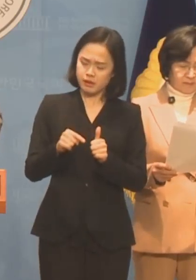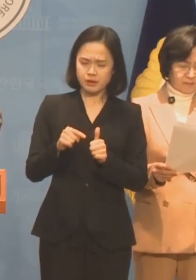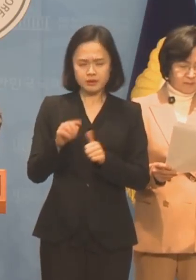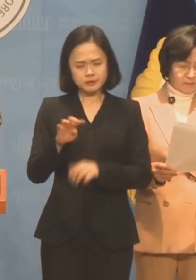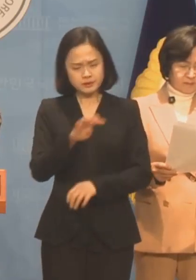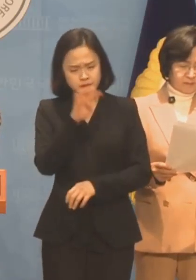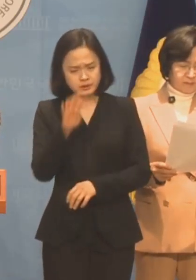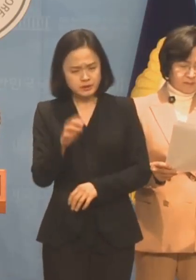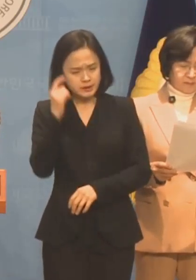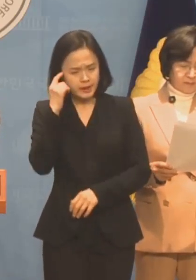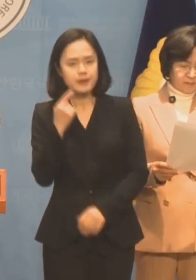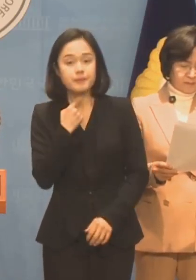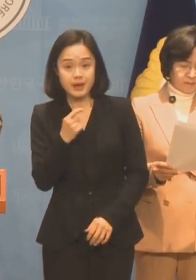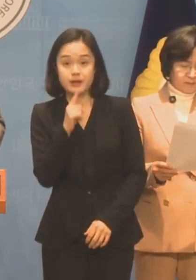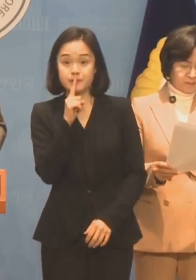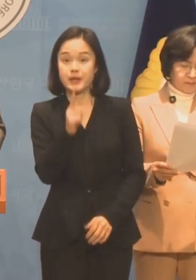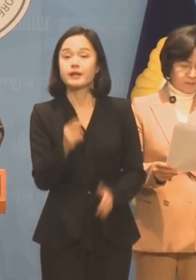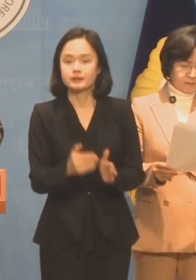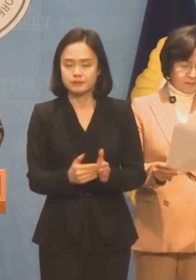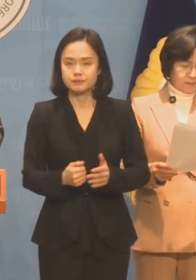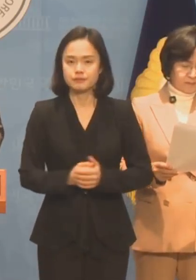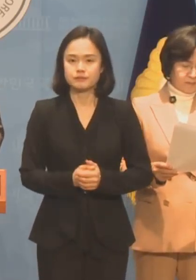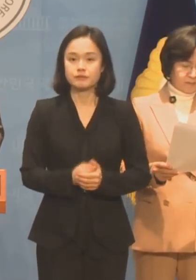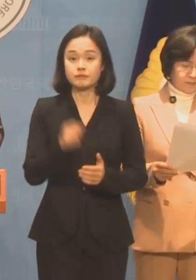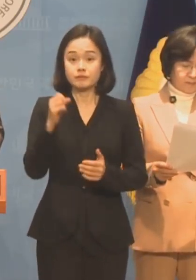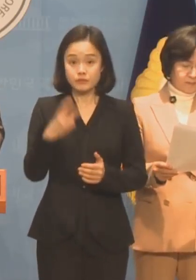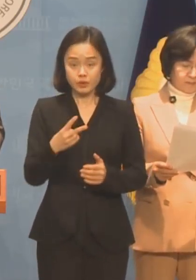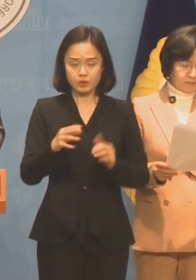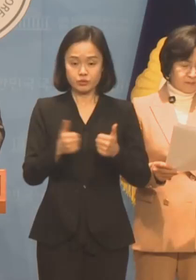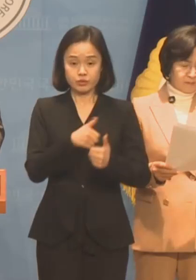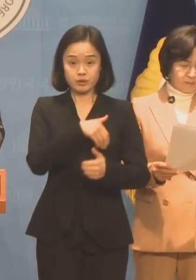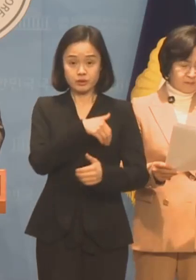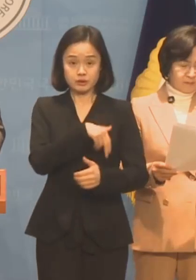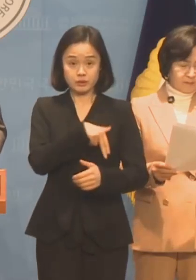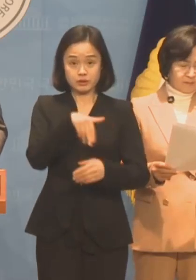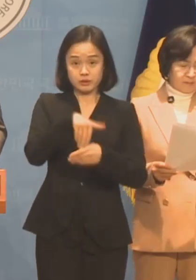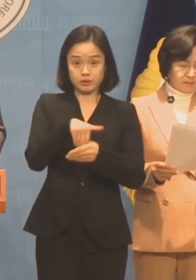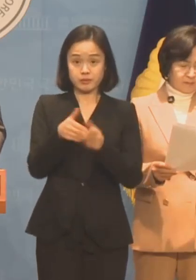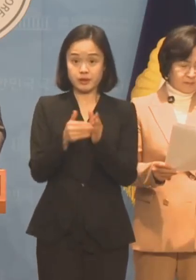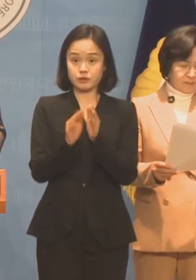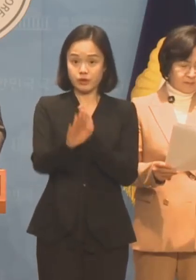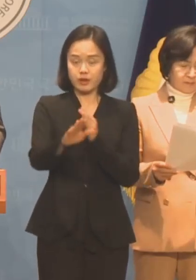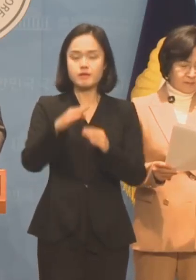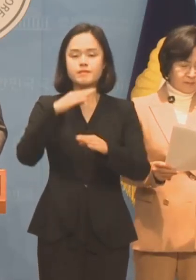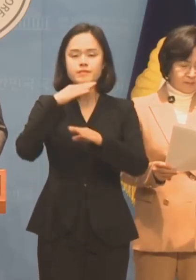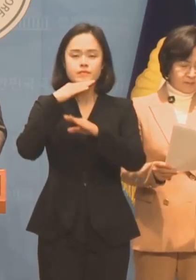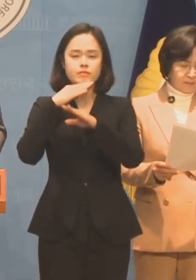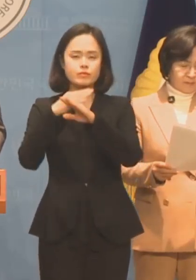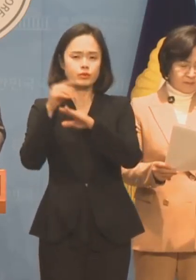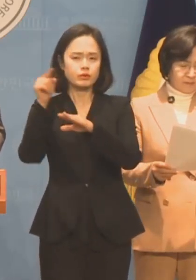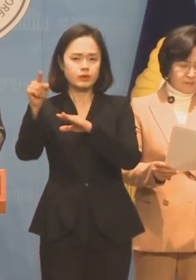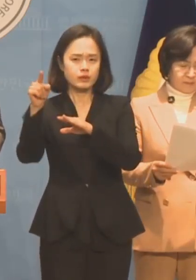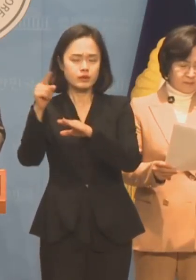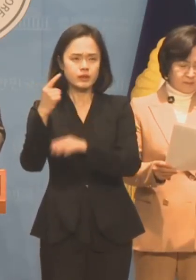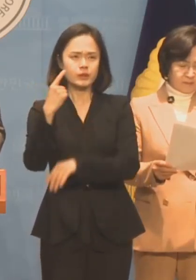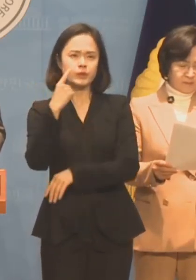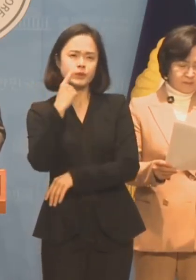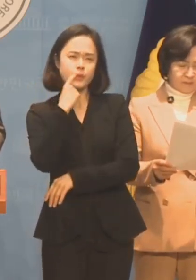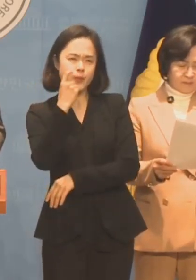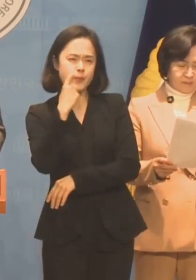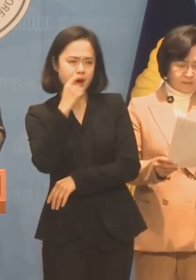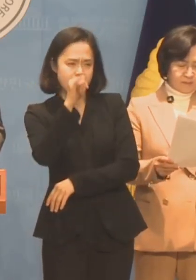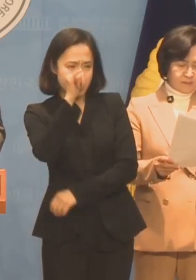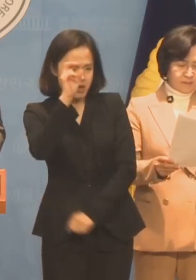의하면 총선 전에 북한에 의한 도발이 있을 것이라는 허위 명분을